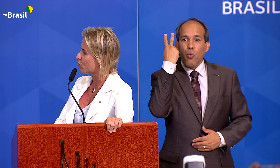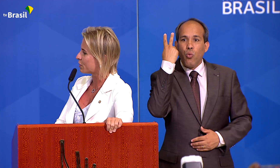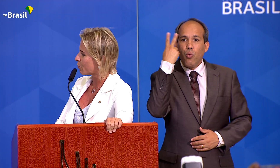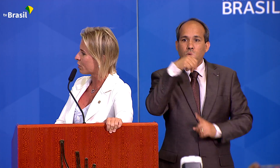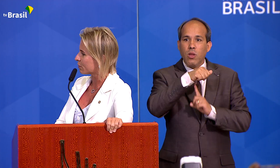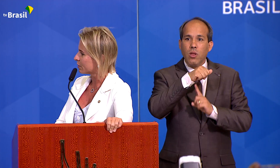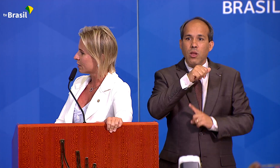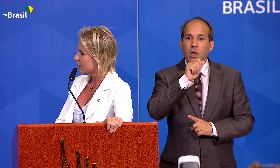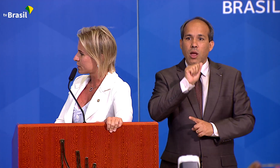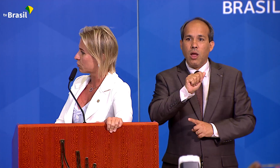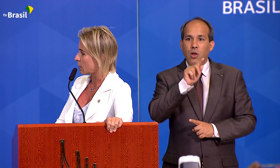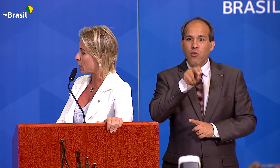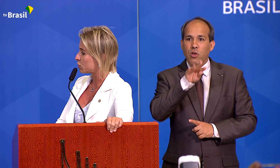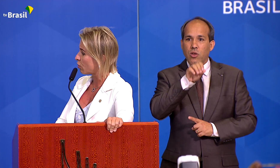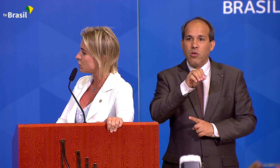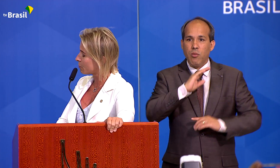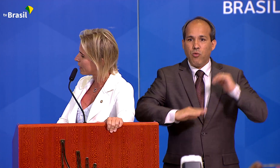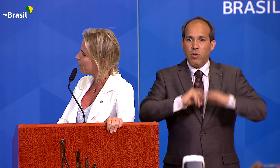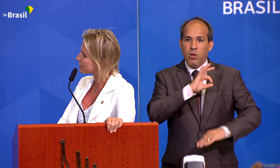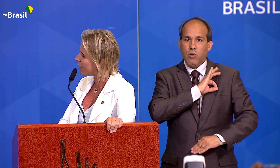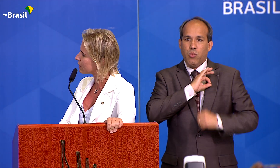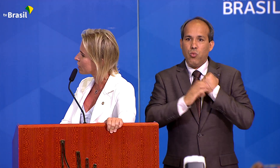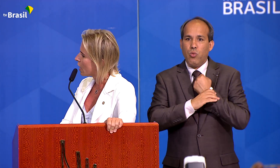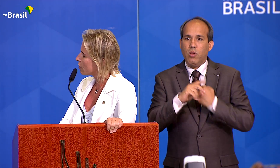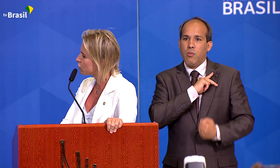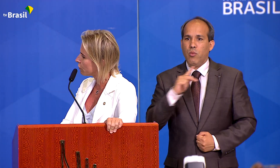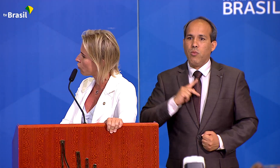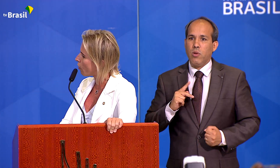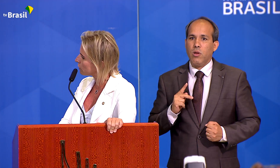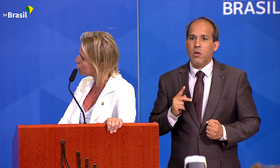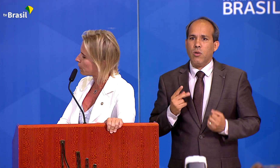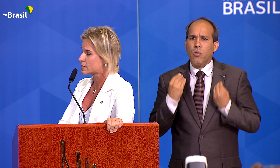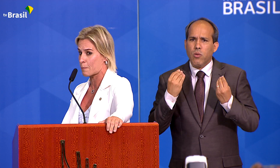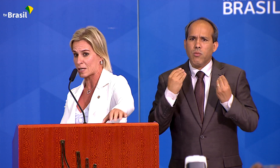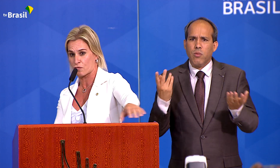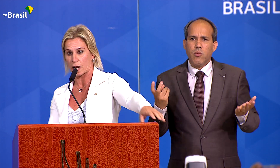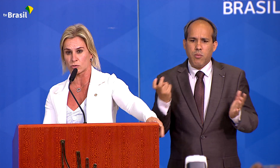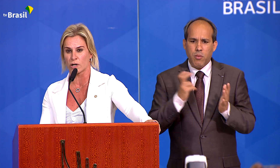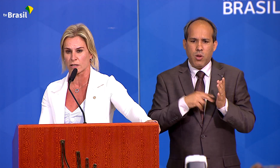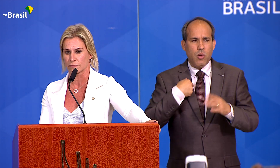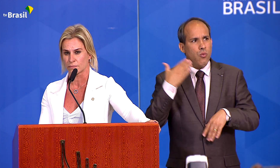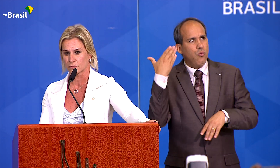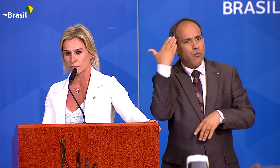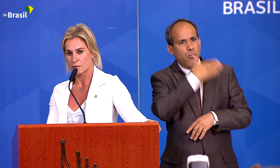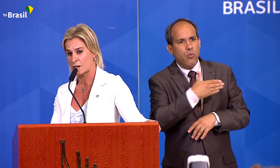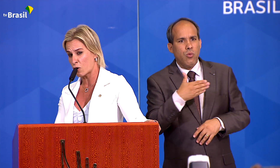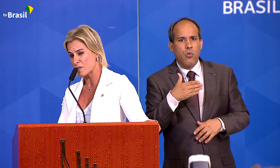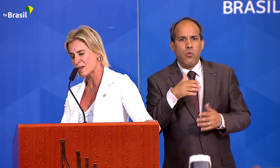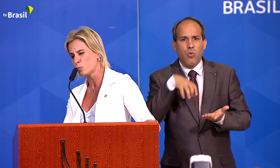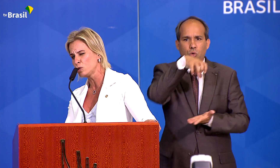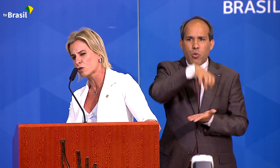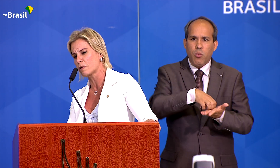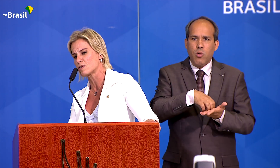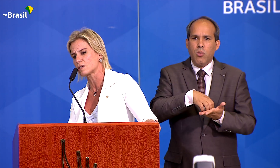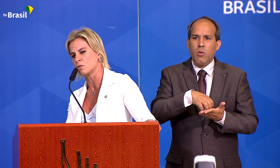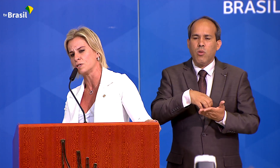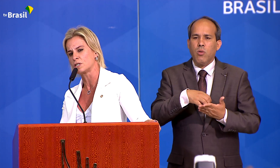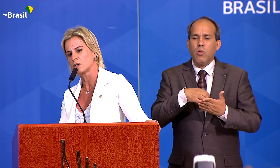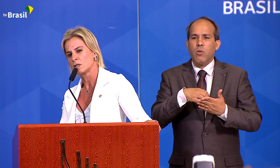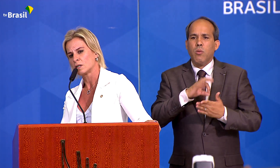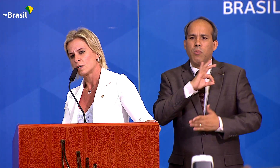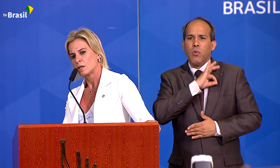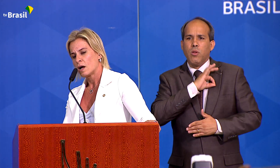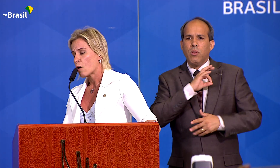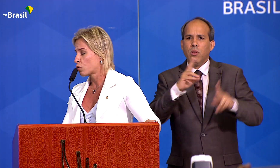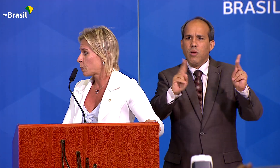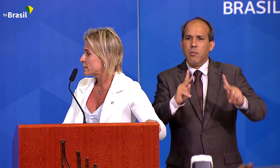segurança por de PMs no rio morrer segunda para hoje hoje de manhã Presidente eu estive no comando de polícia pacificadora Daniel Conversei muito sobre